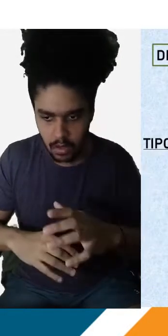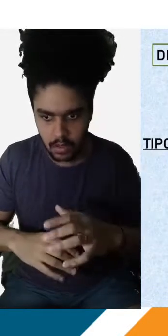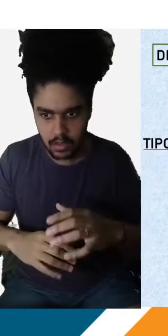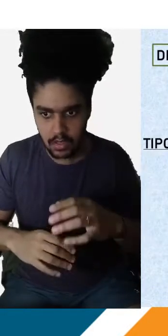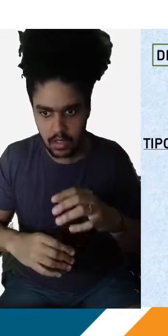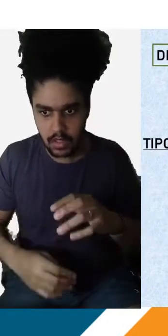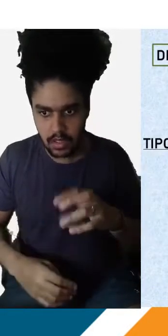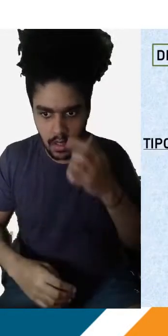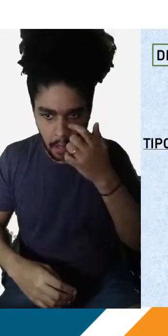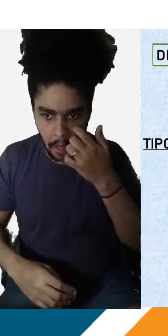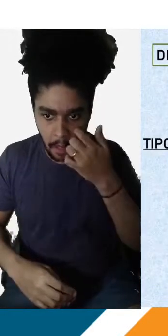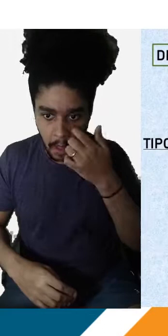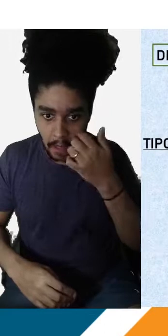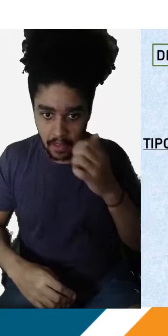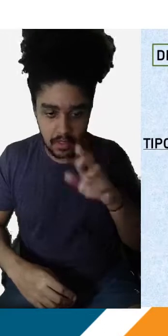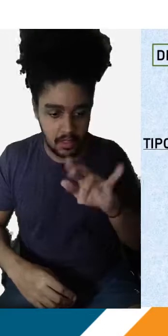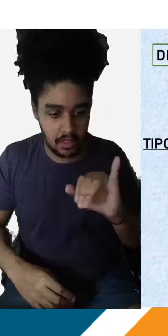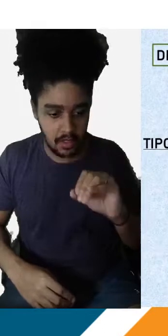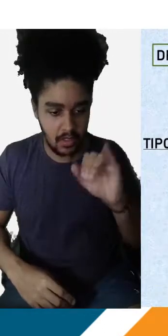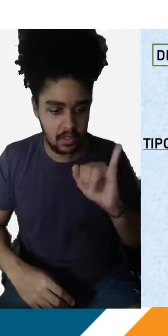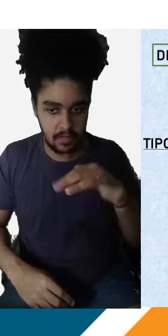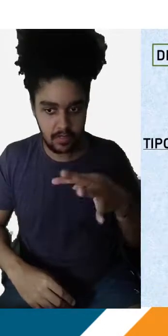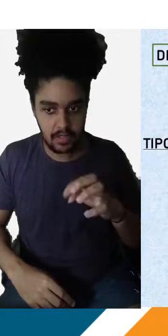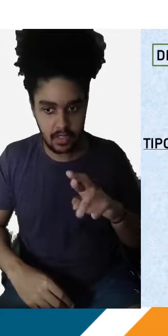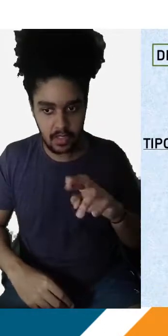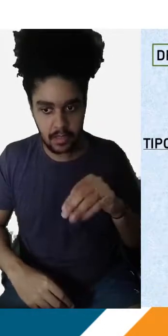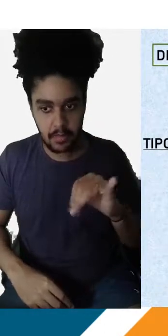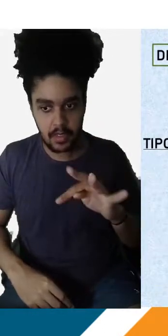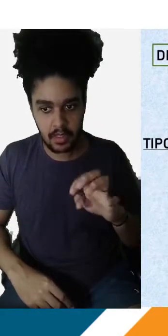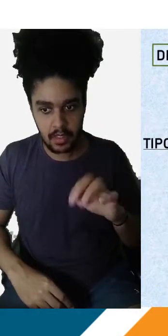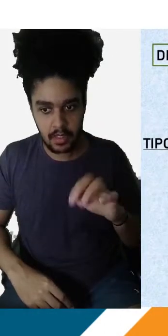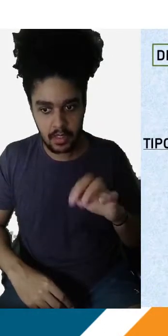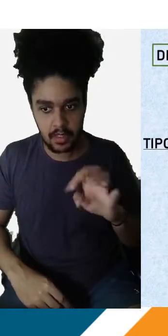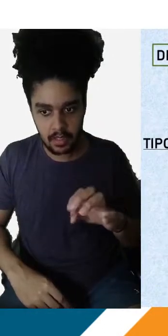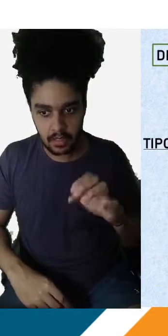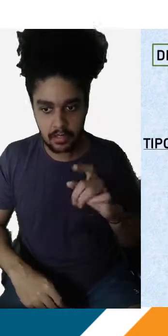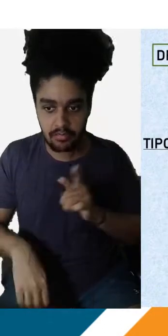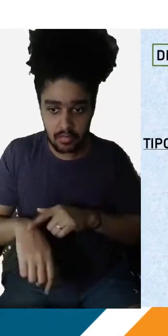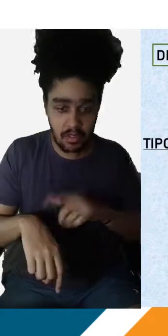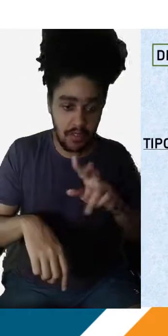refere a rios intermitentes, aqueles rios temporários que a gente viu, que são rios que